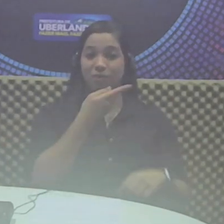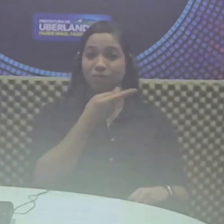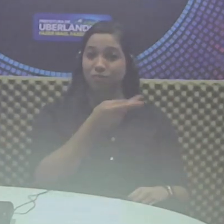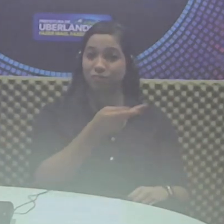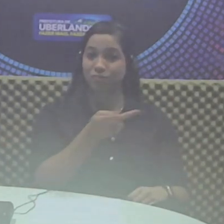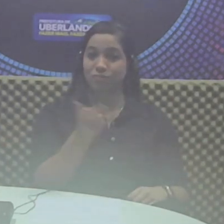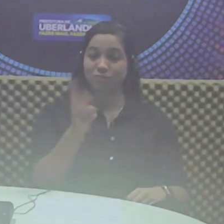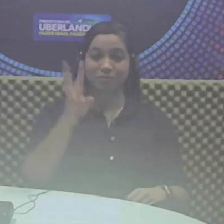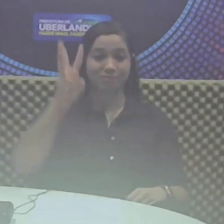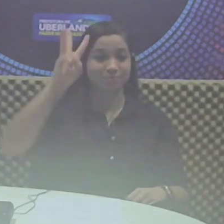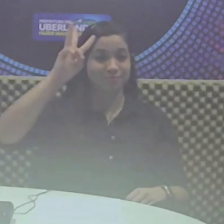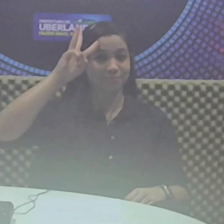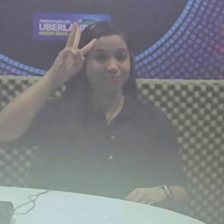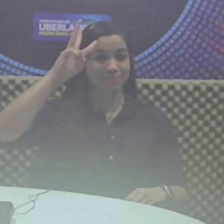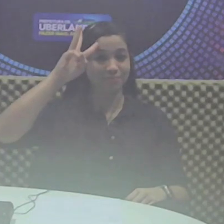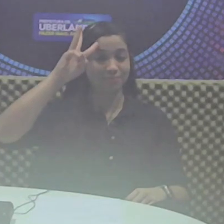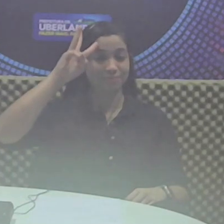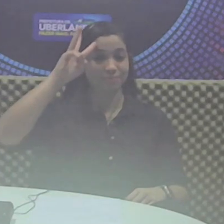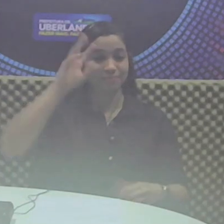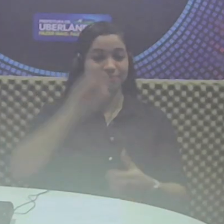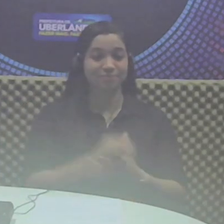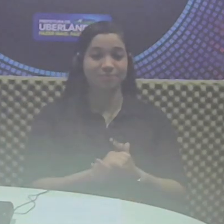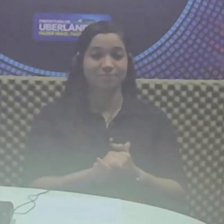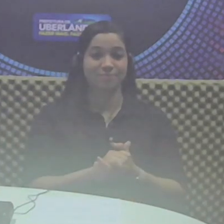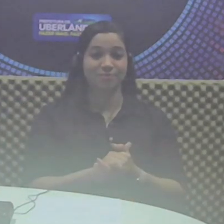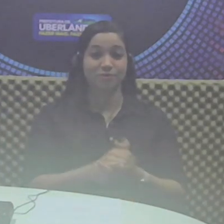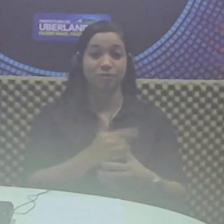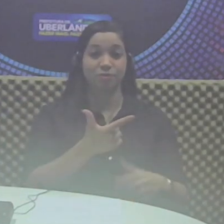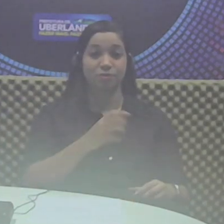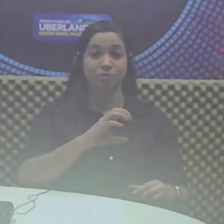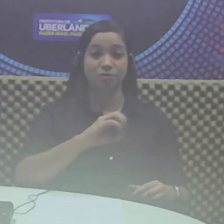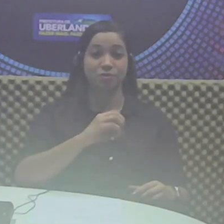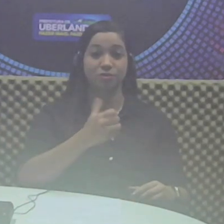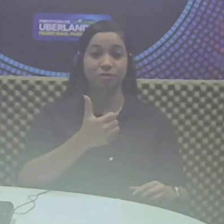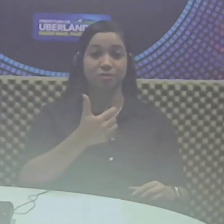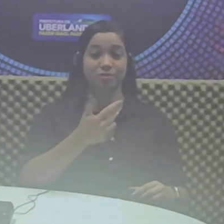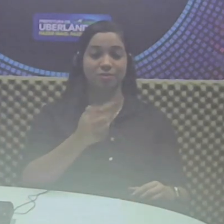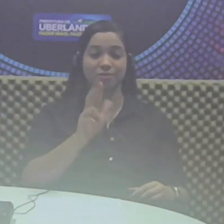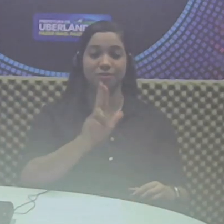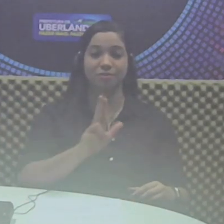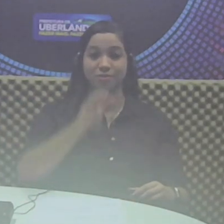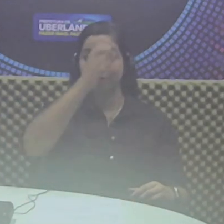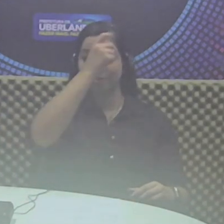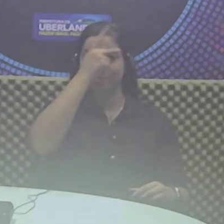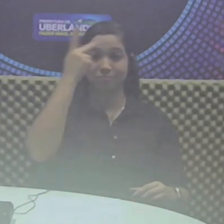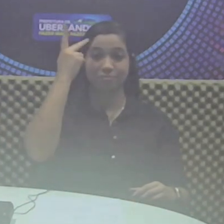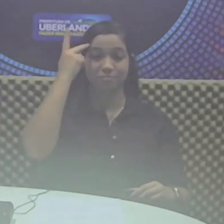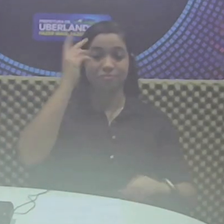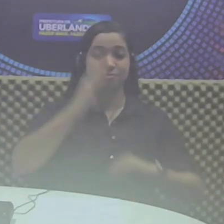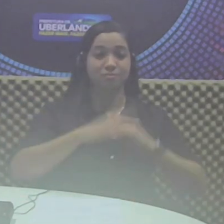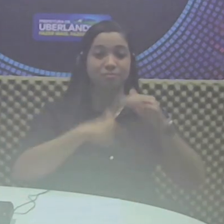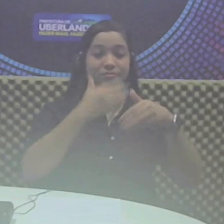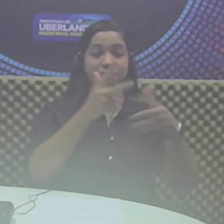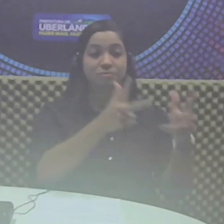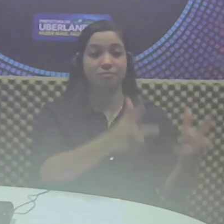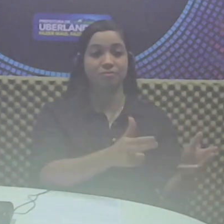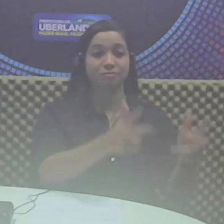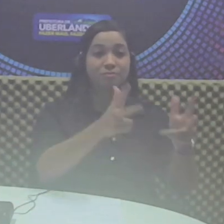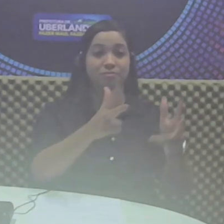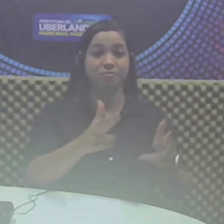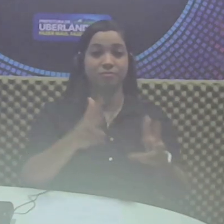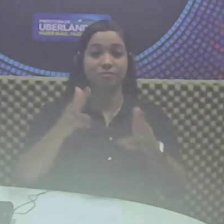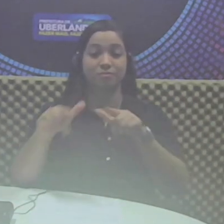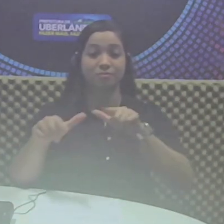terça-feira desde 2017 a Prefeitura de Uberlândia desenvolve a padronização dos serviços de saúde as